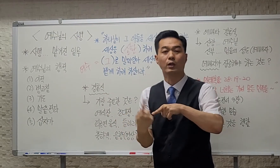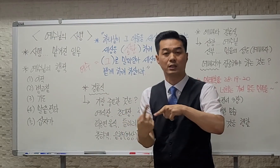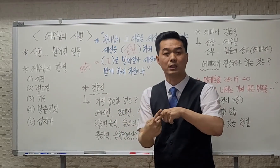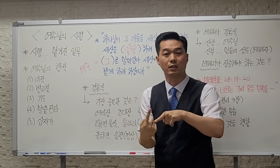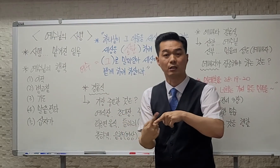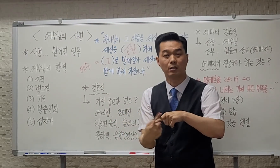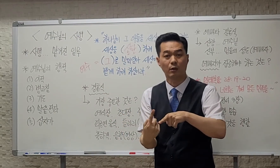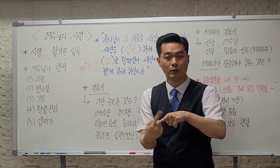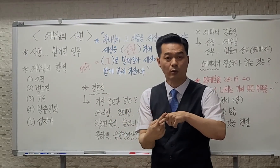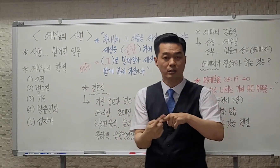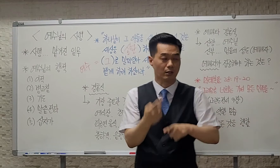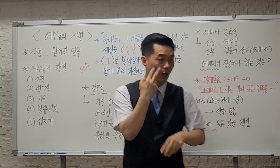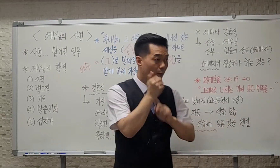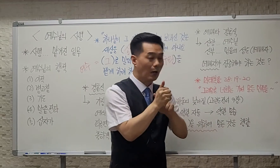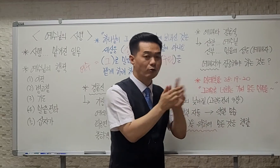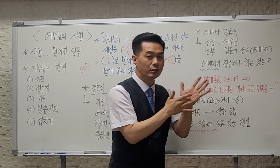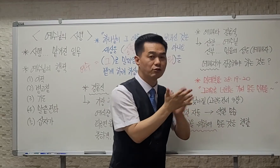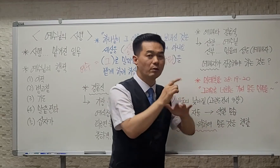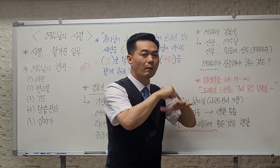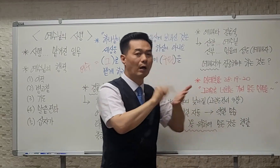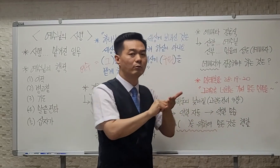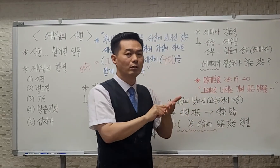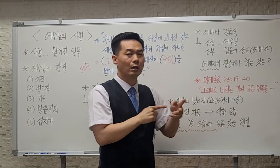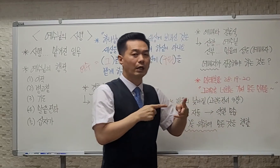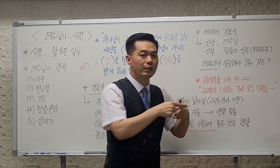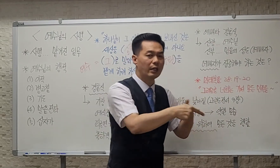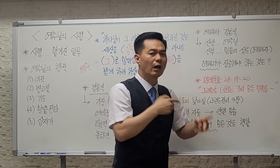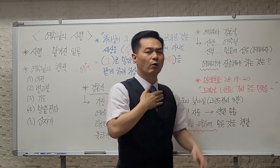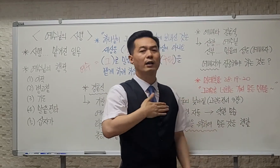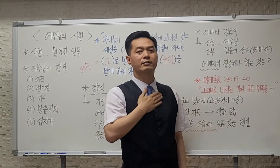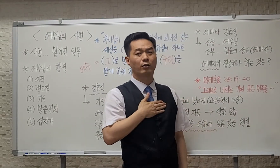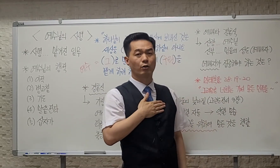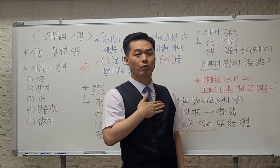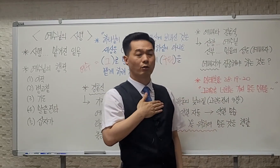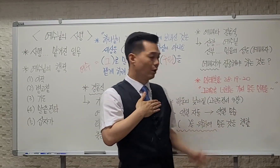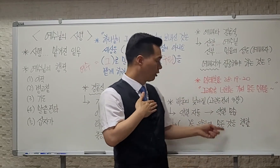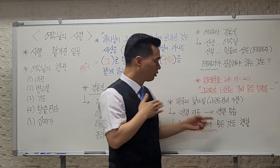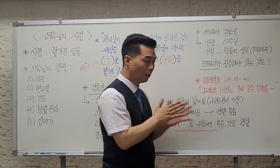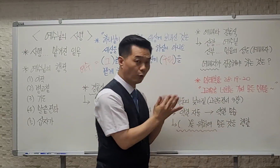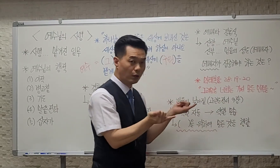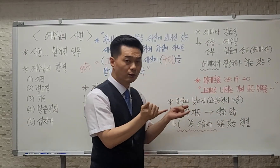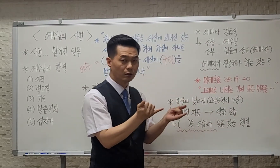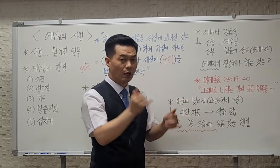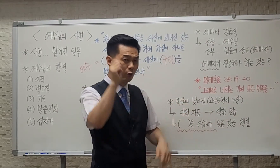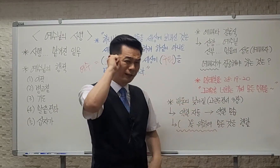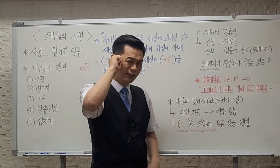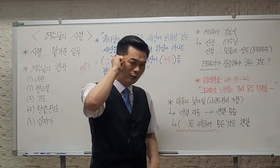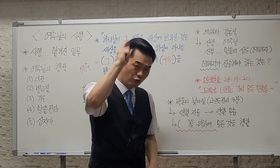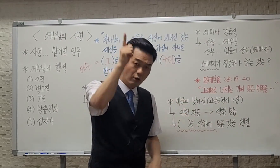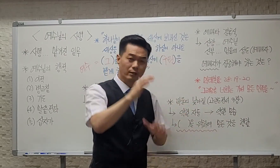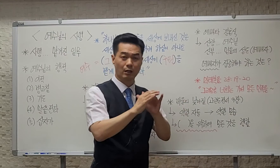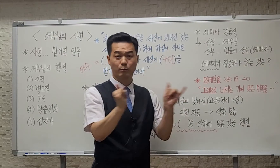똑같이 바울은 예수님의 마음을 이해하고 알았어요. 그래서 본인은 굉장히 뛰어난